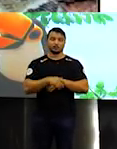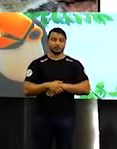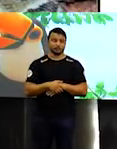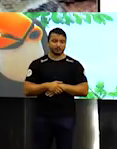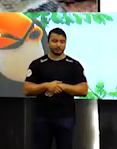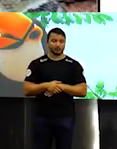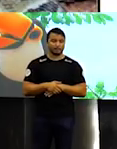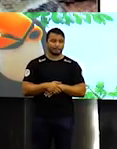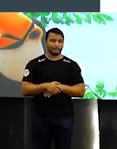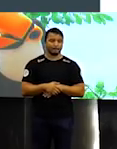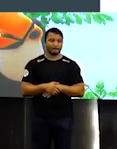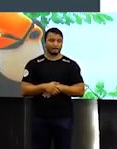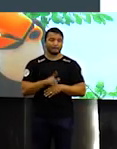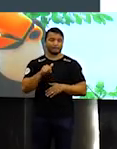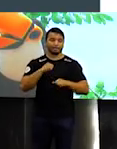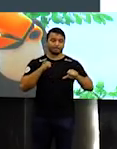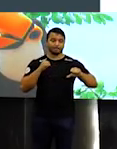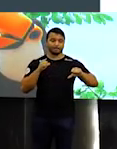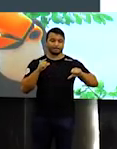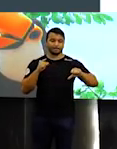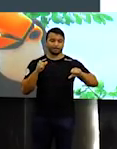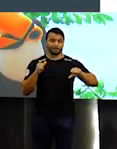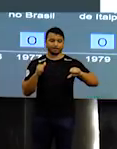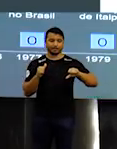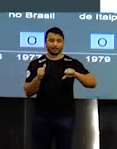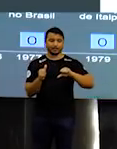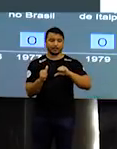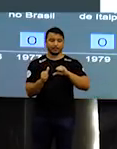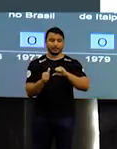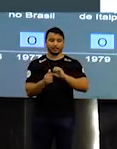um. Alteração, pode passar mais um.